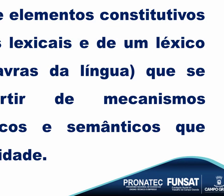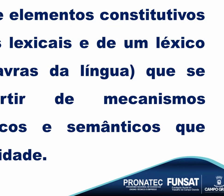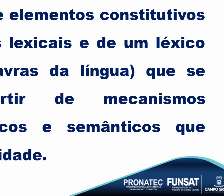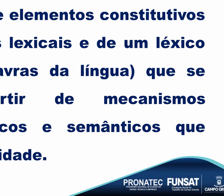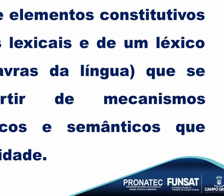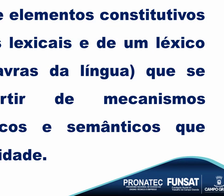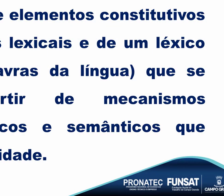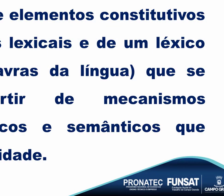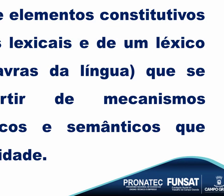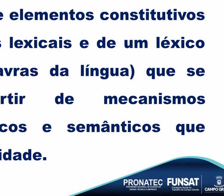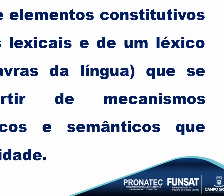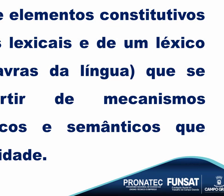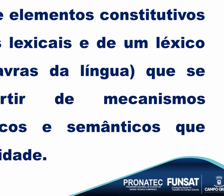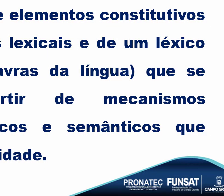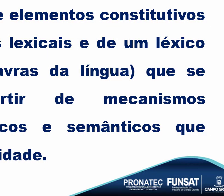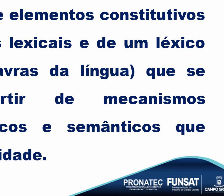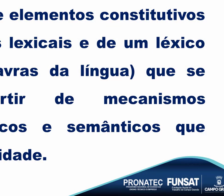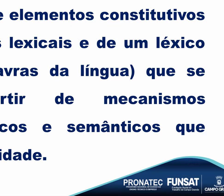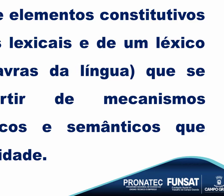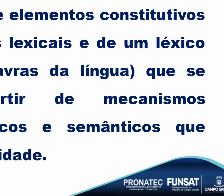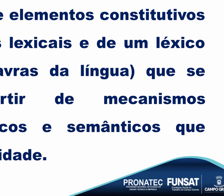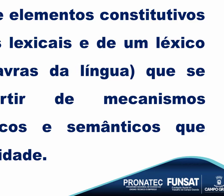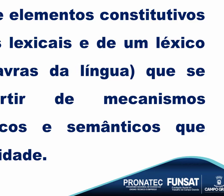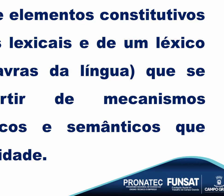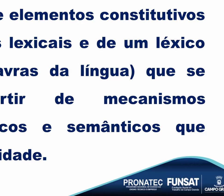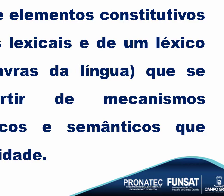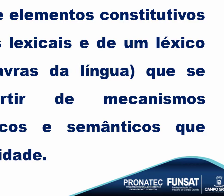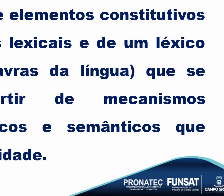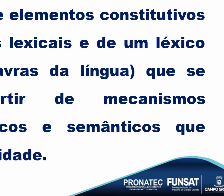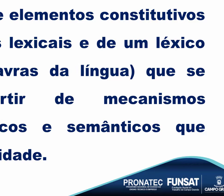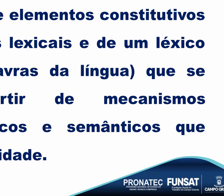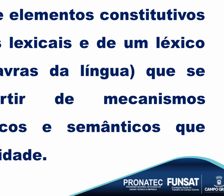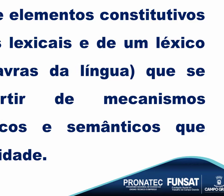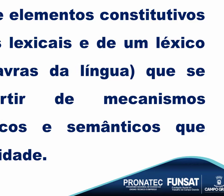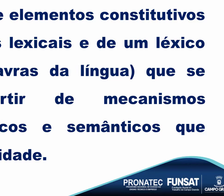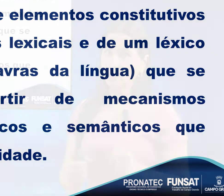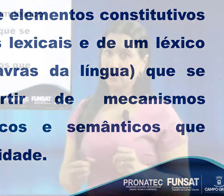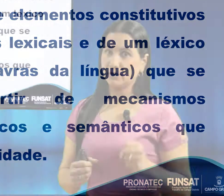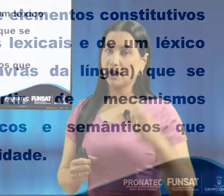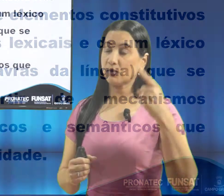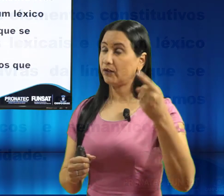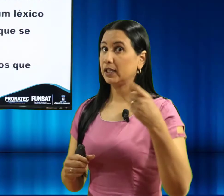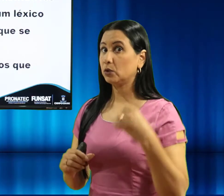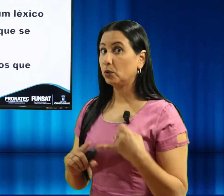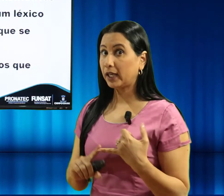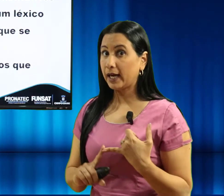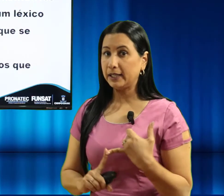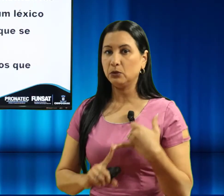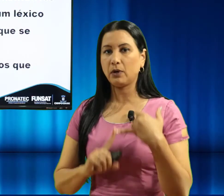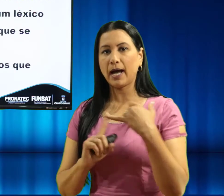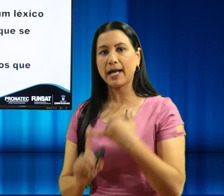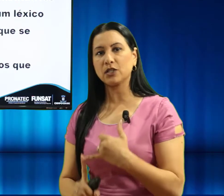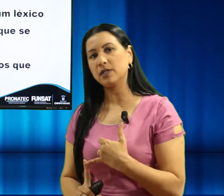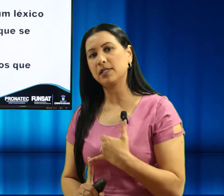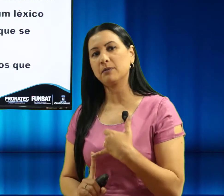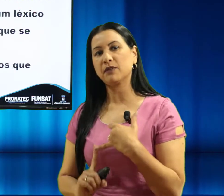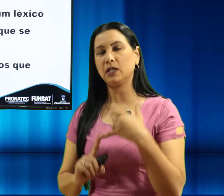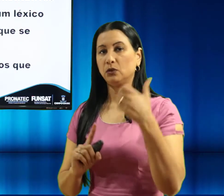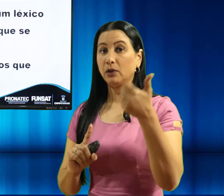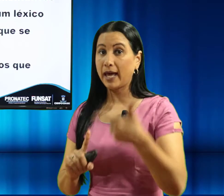gramática constituída a partir de elementos constitutivos. Estamos falando do que aí? No caso, nós estamos falando do